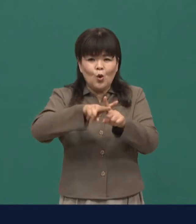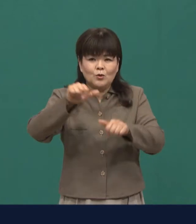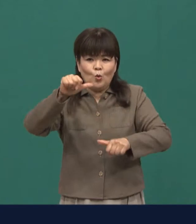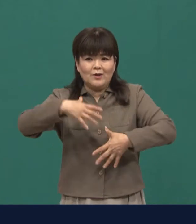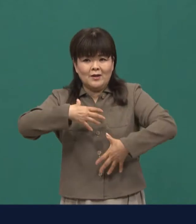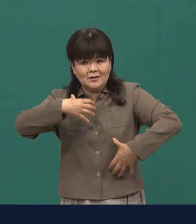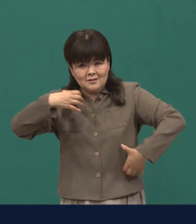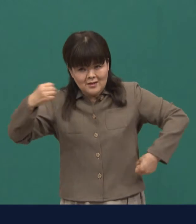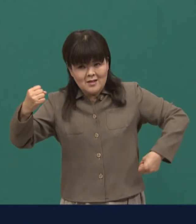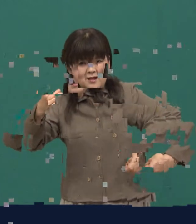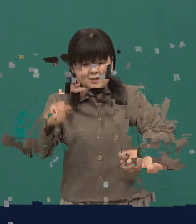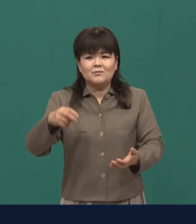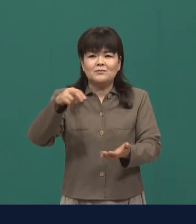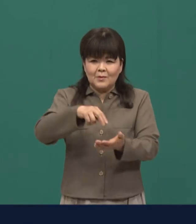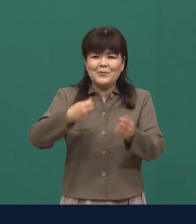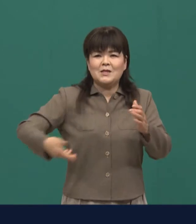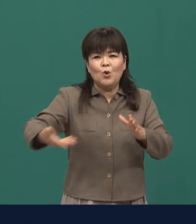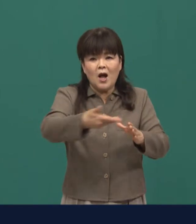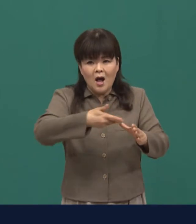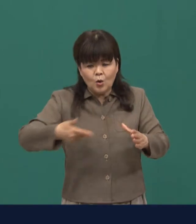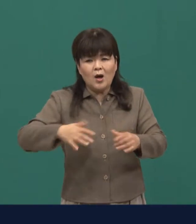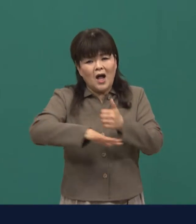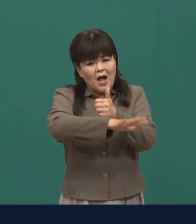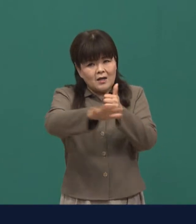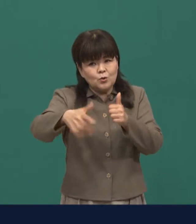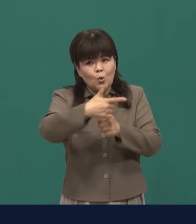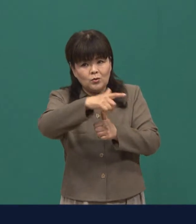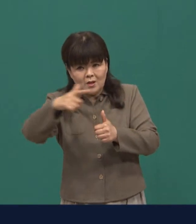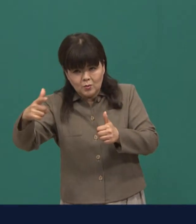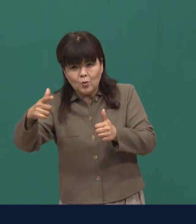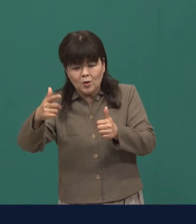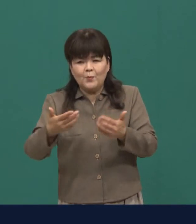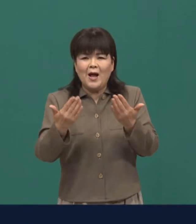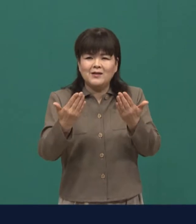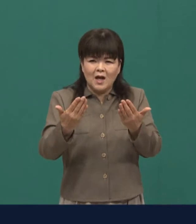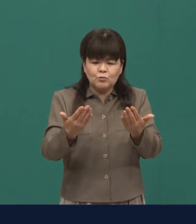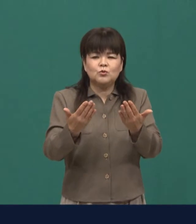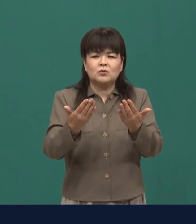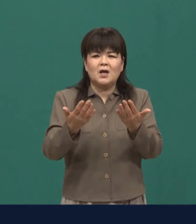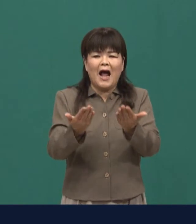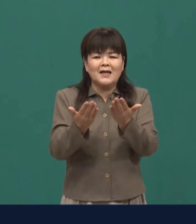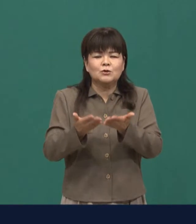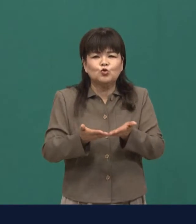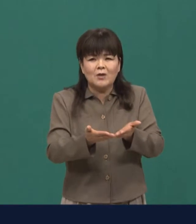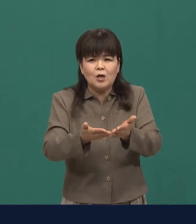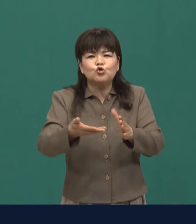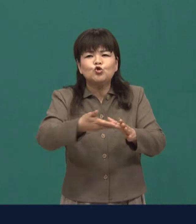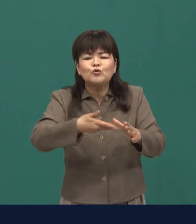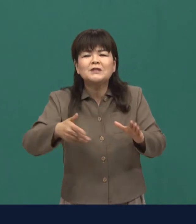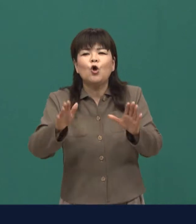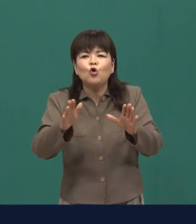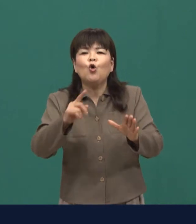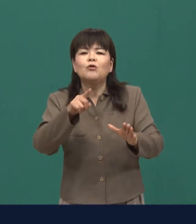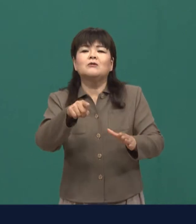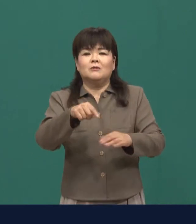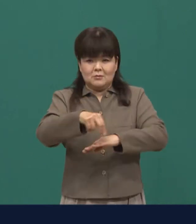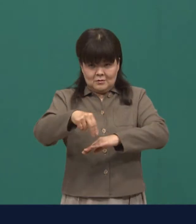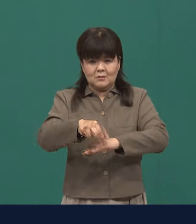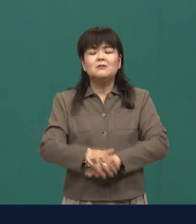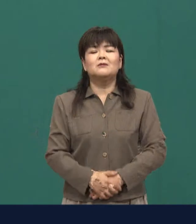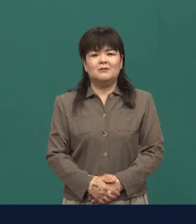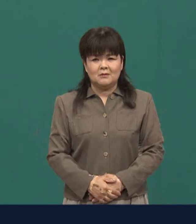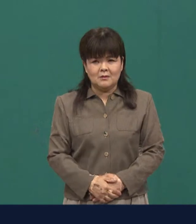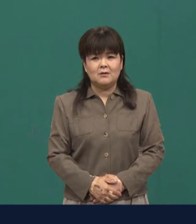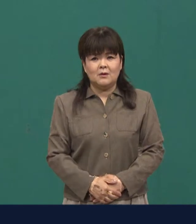県内の小学5年生が乗り、琵琶湖の環境などを学ぶ学習船海の子事業。